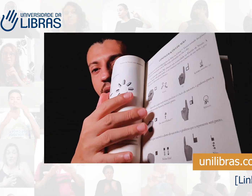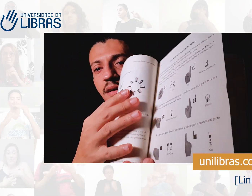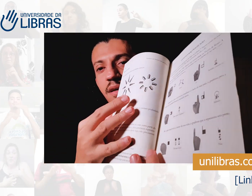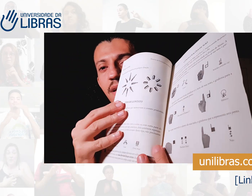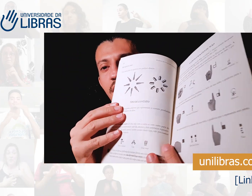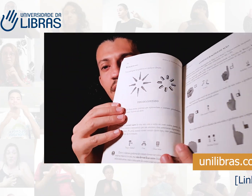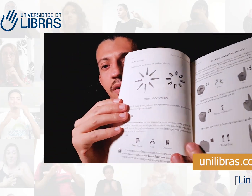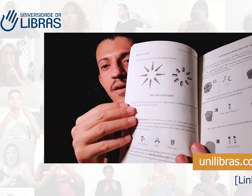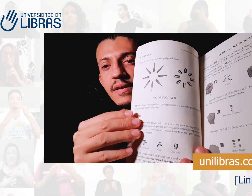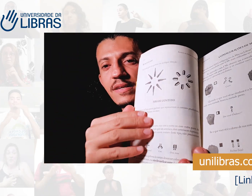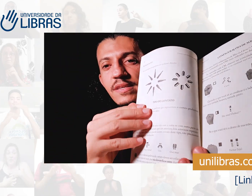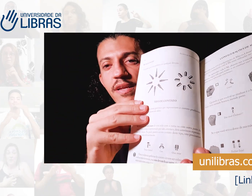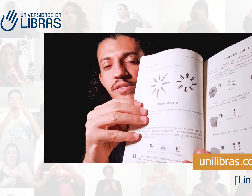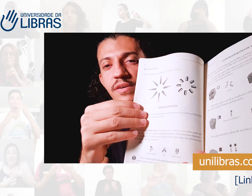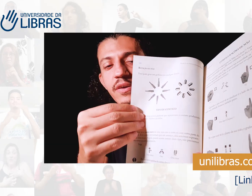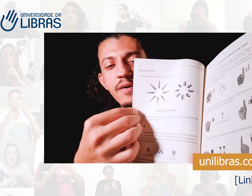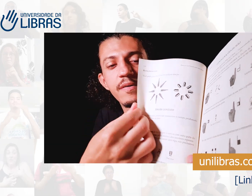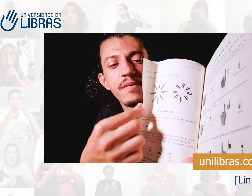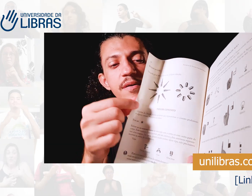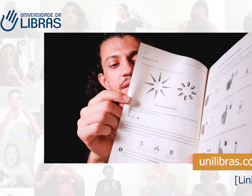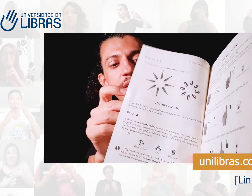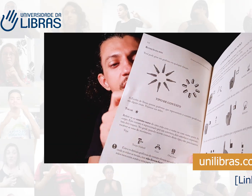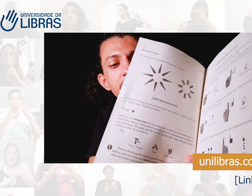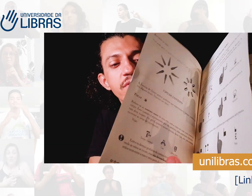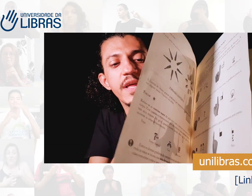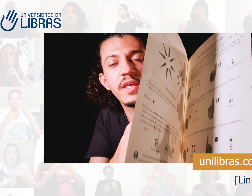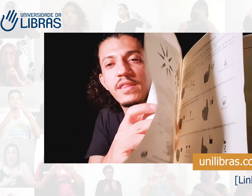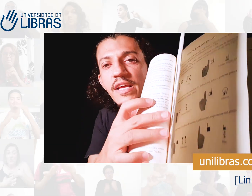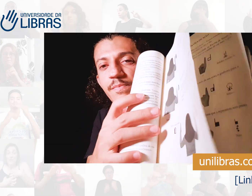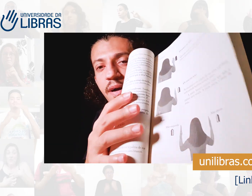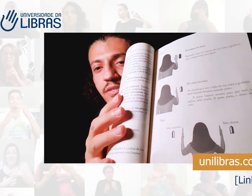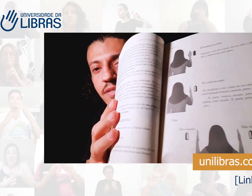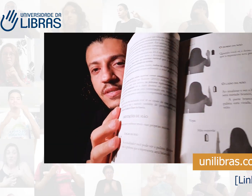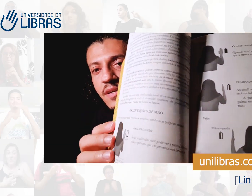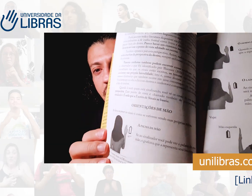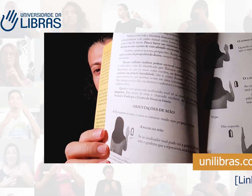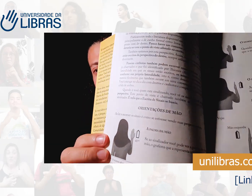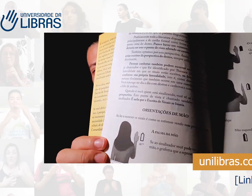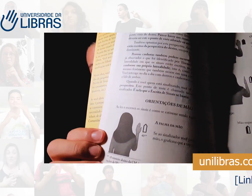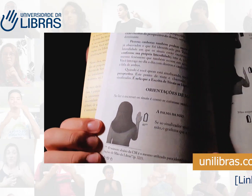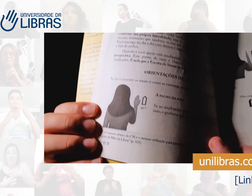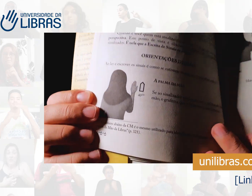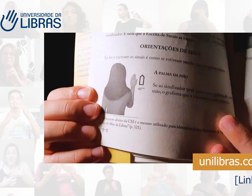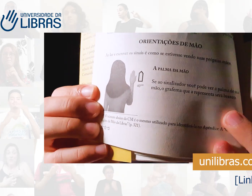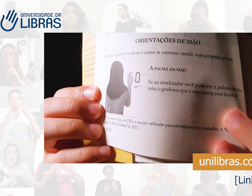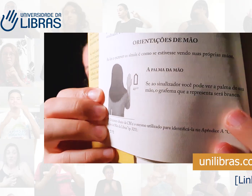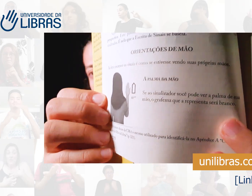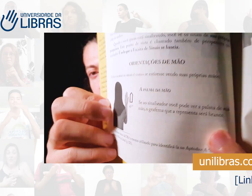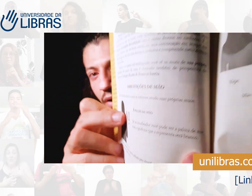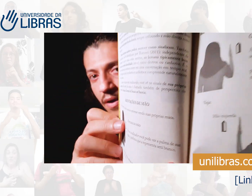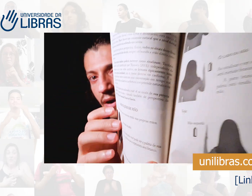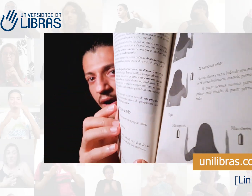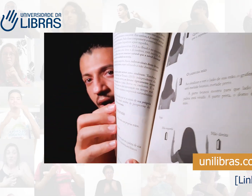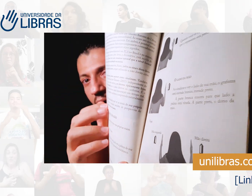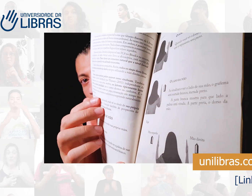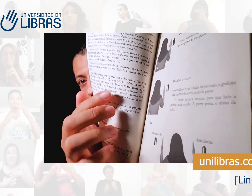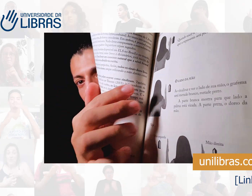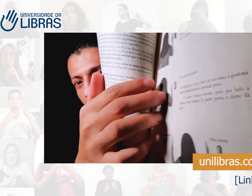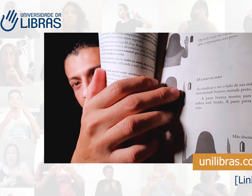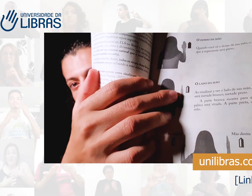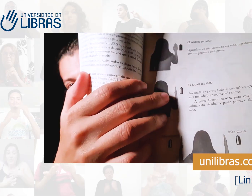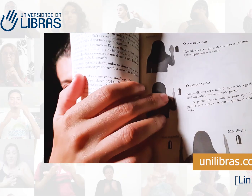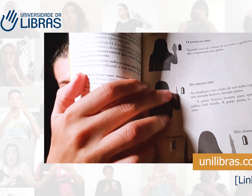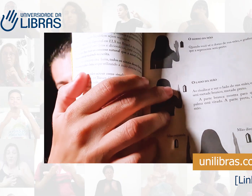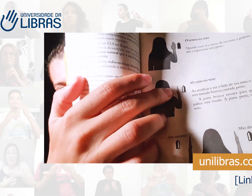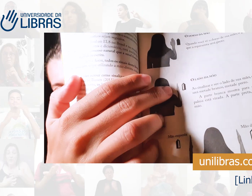antes. Aqui, ó, nesse trechinho aqui, ó. Vou ter aqui 3 páginas. Aqui, ó. É o que ela explicou aqui, ó. A